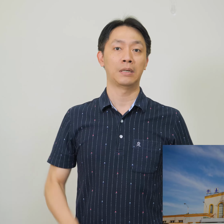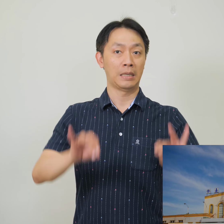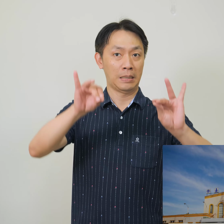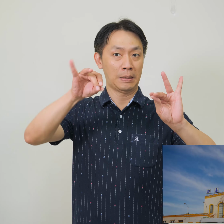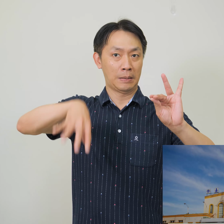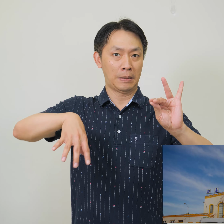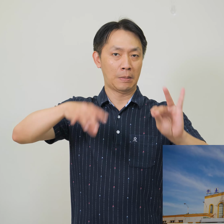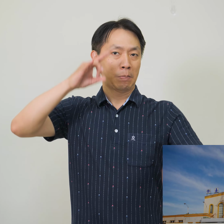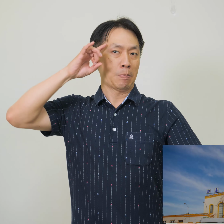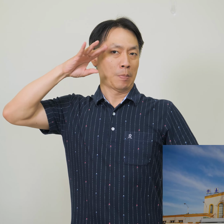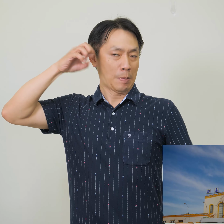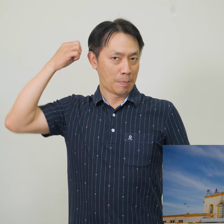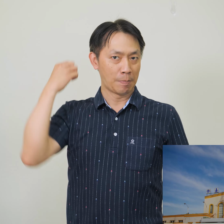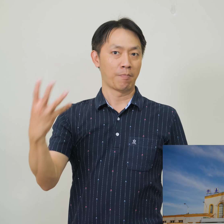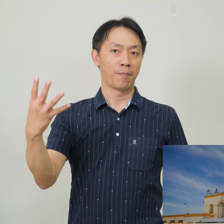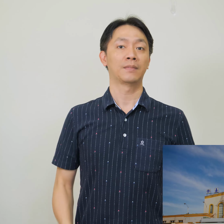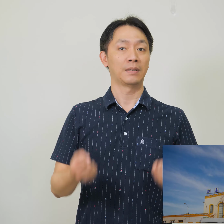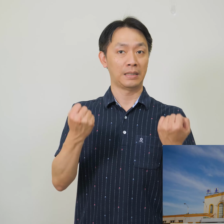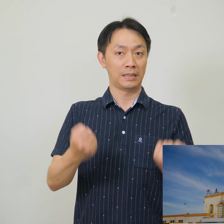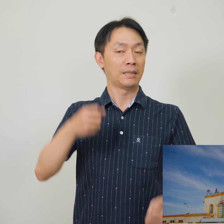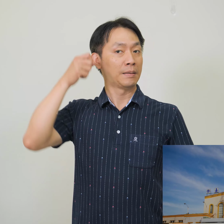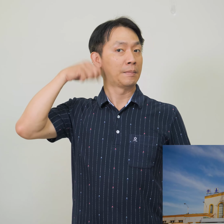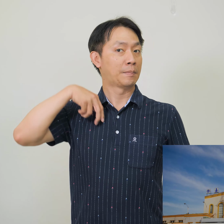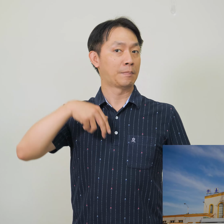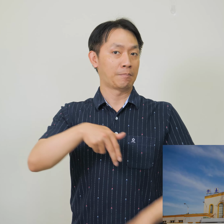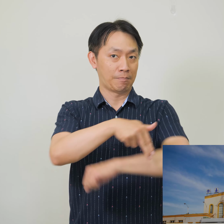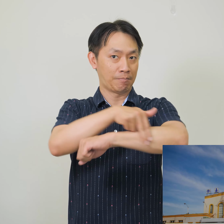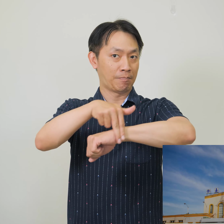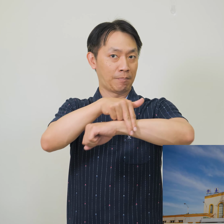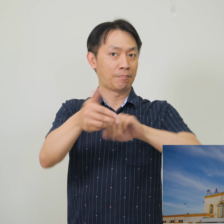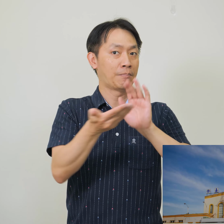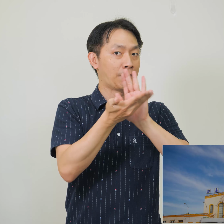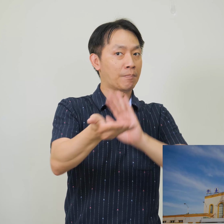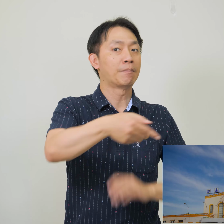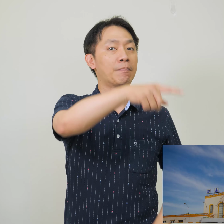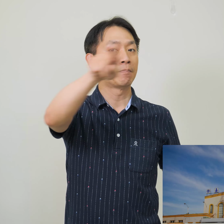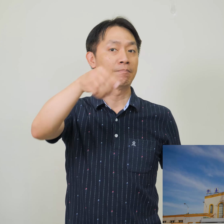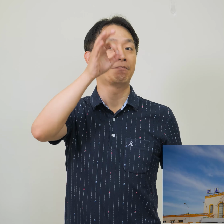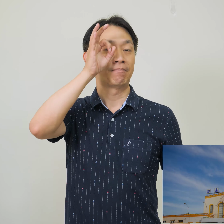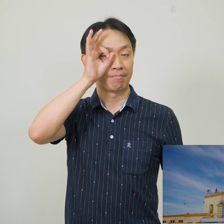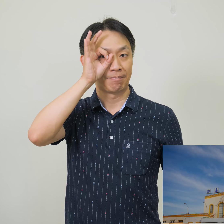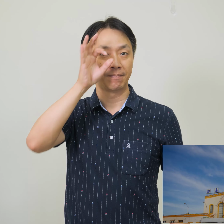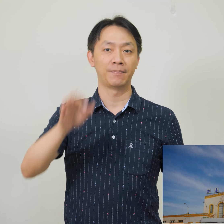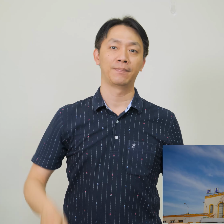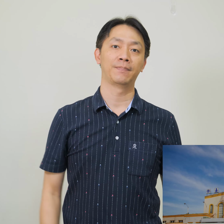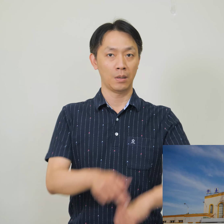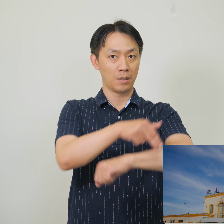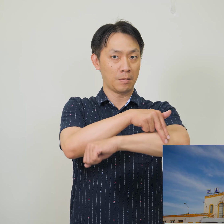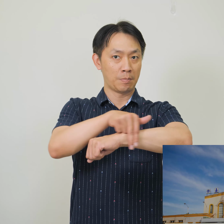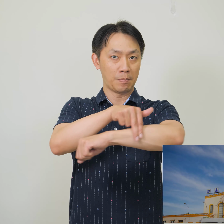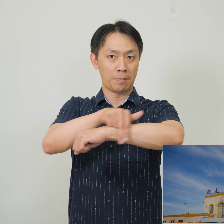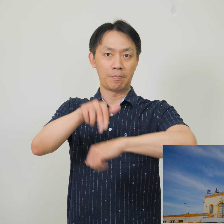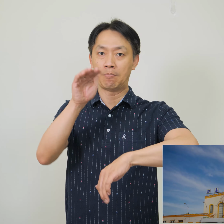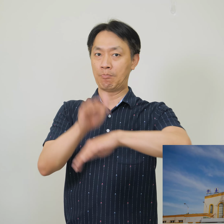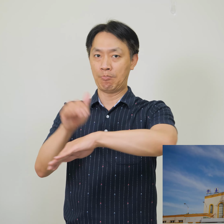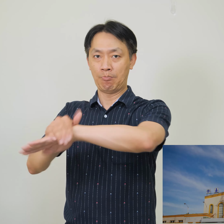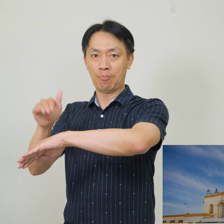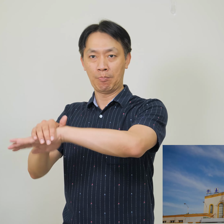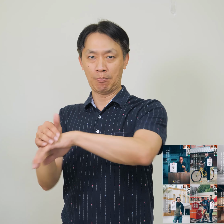创生田野实践者，在嘉义做戏给全台湾，无有同心设计大象，做全天下最完美的阵